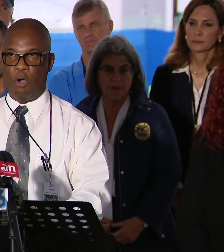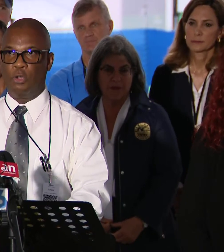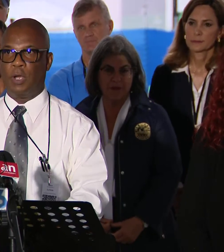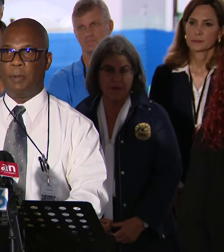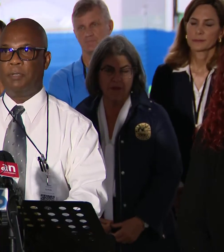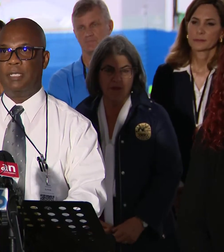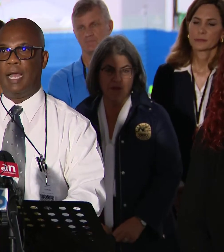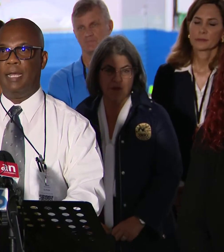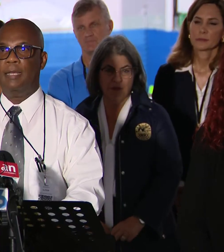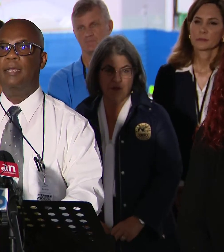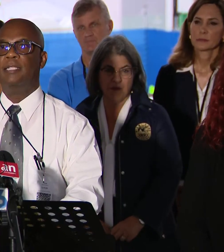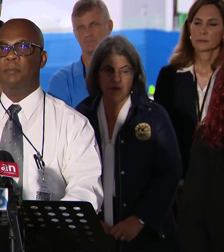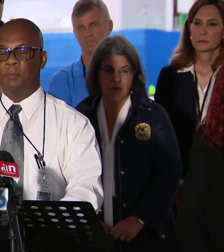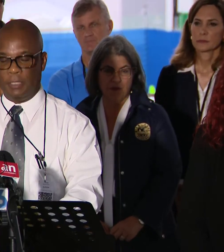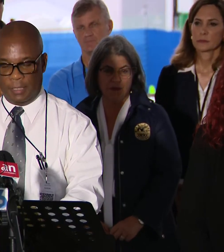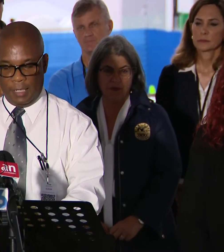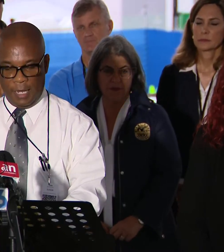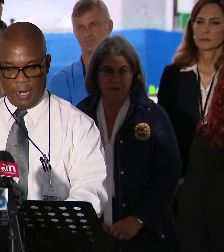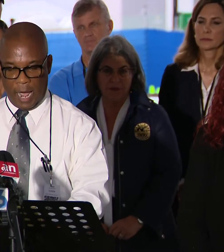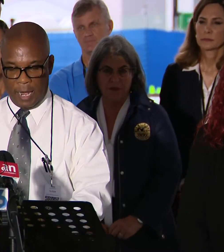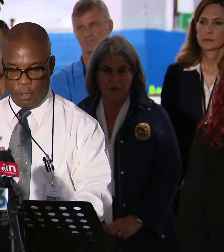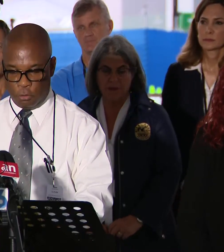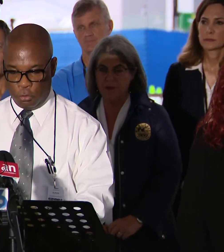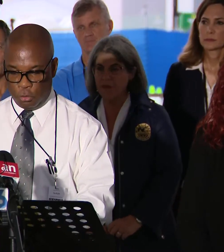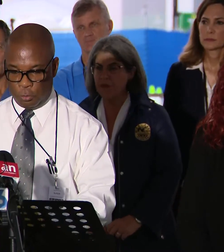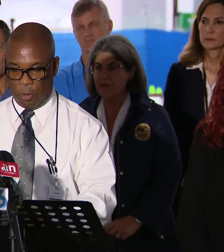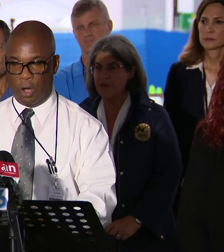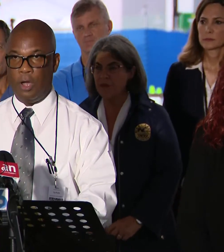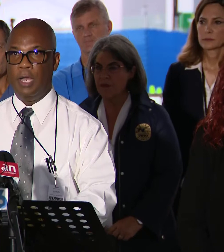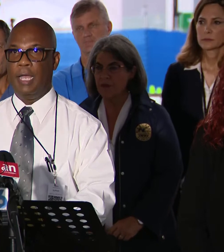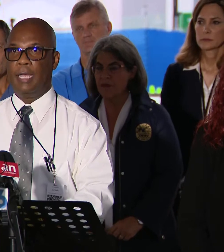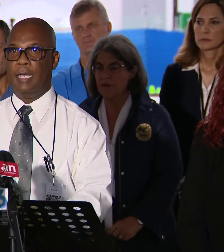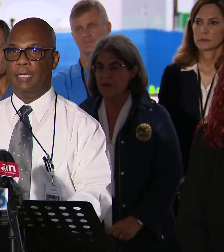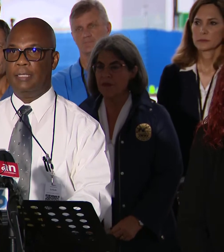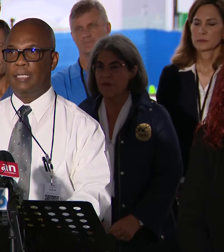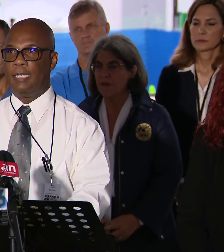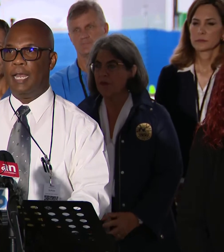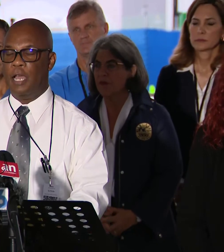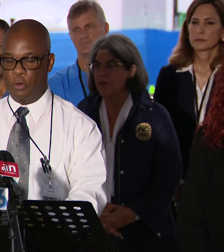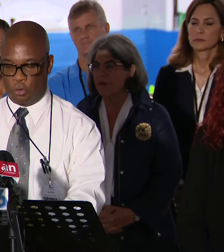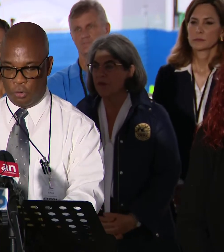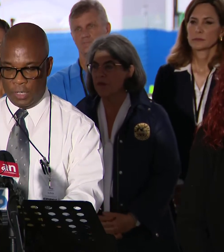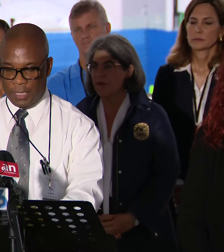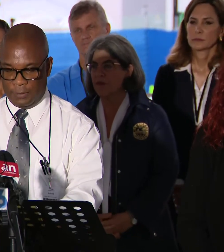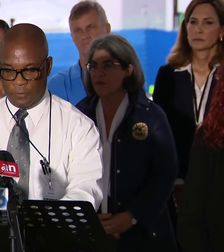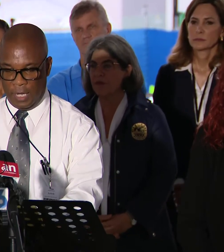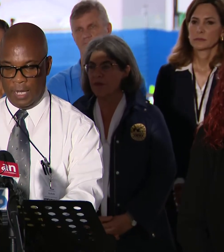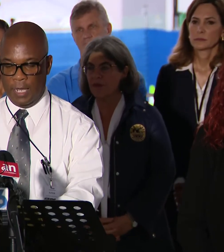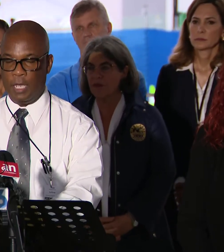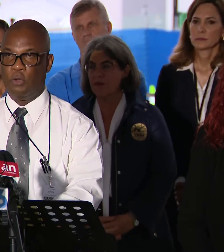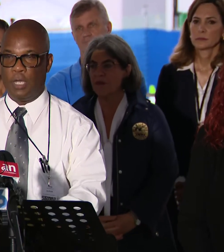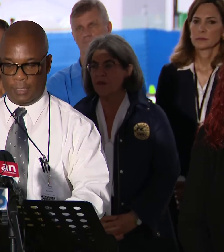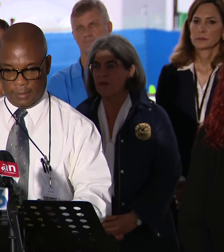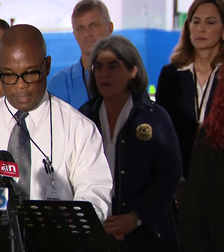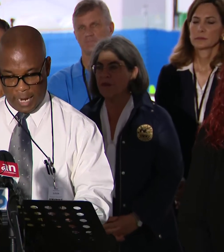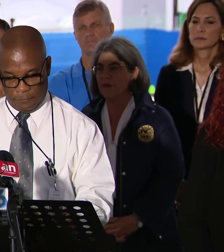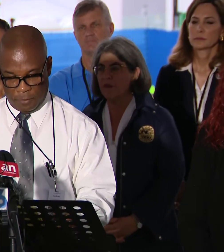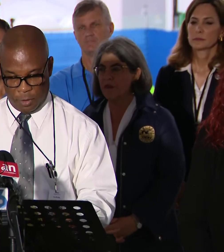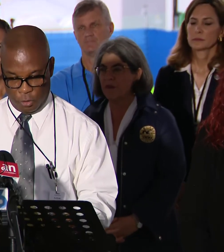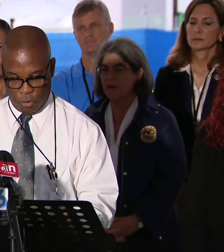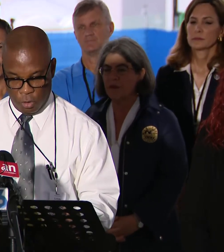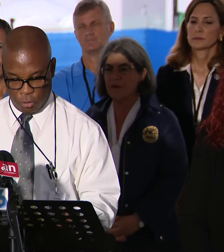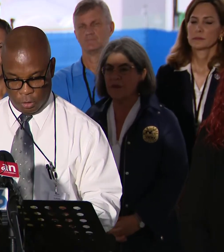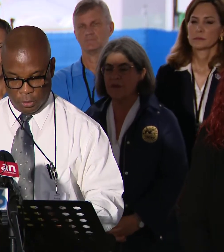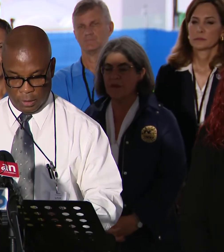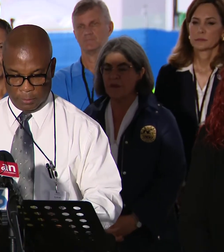quantité de morts que nous sommes capables de signaler, c'est la même quantité hier là. 12 morts et 17 là-dedans qui ont identifié et qui ont signalé